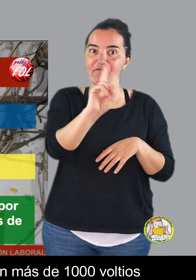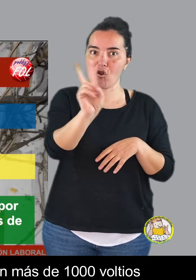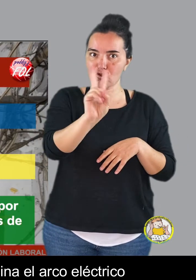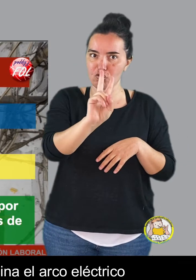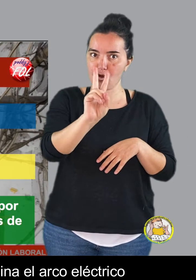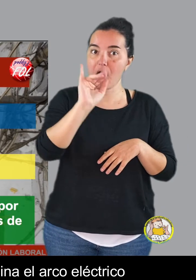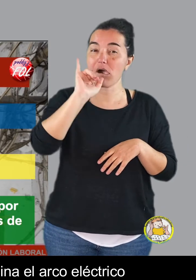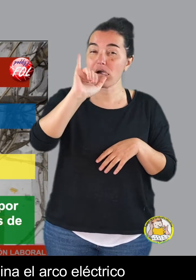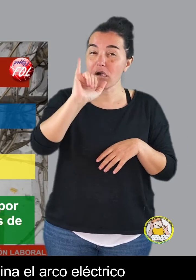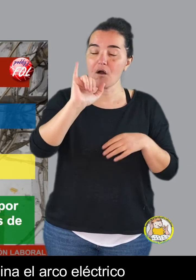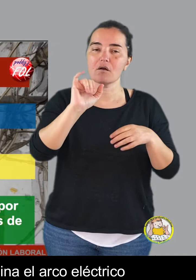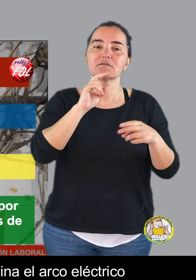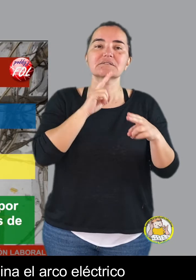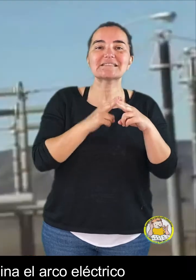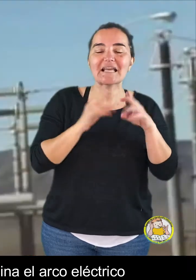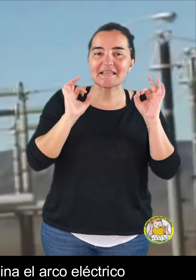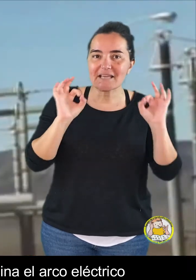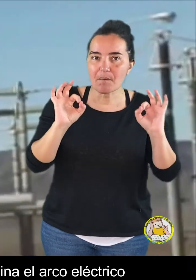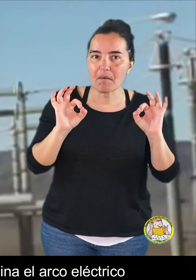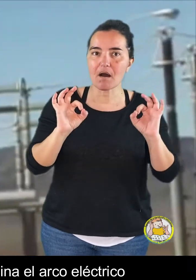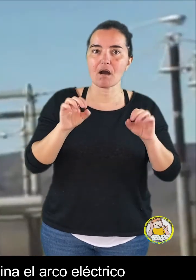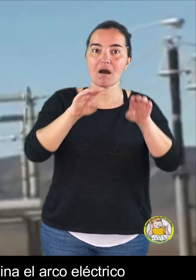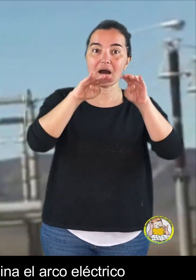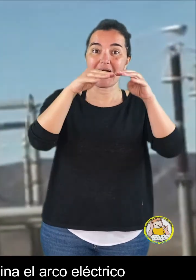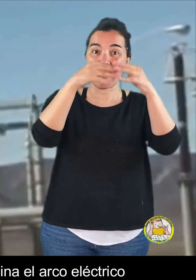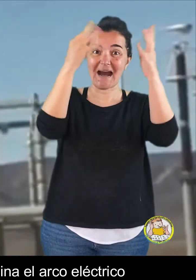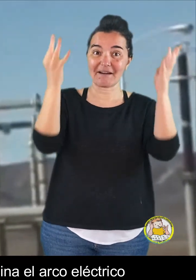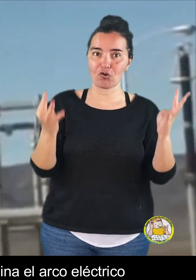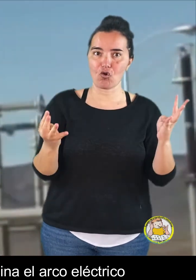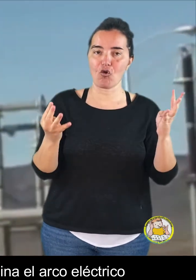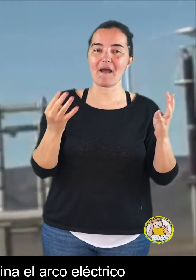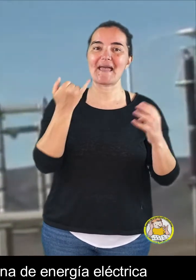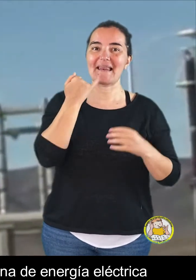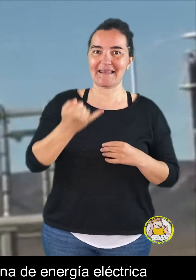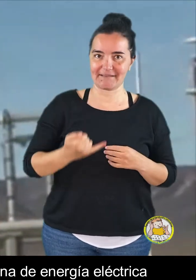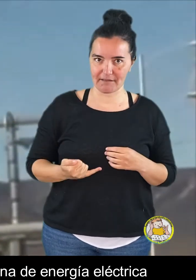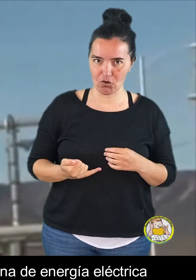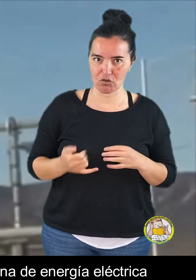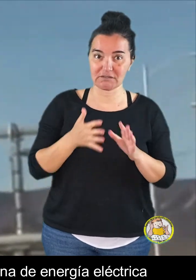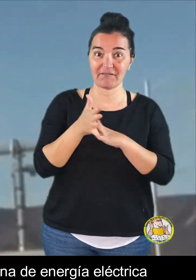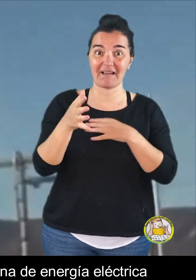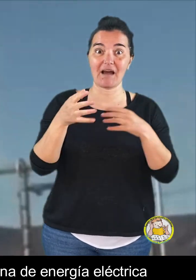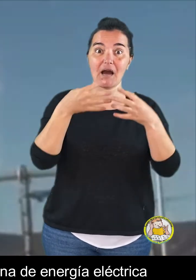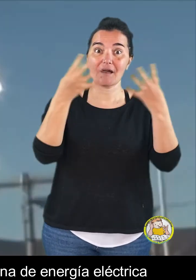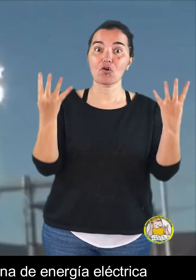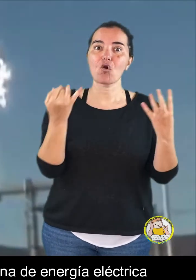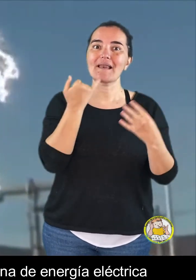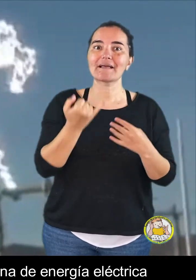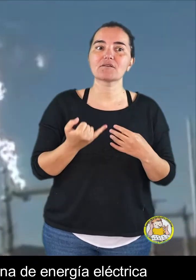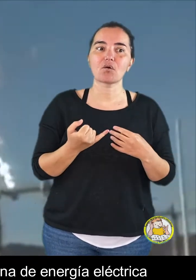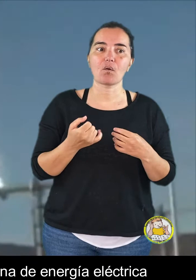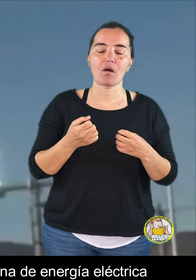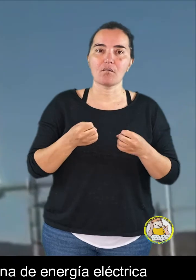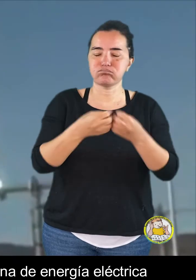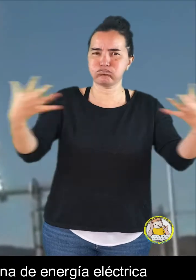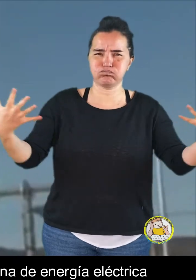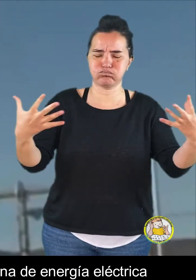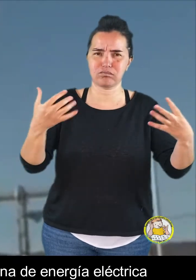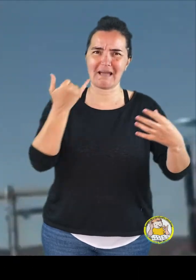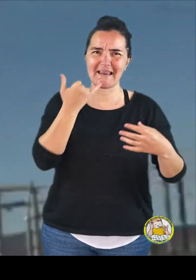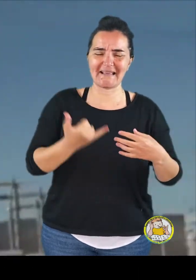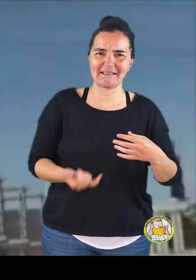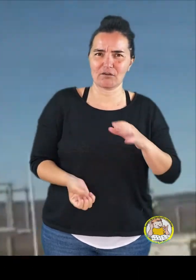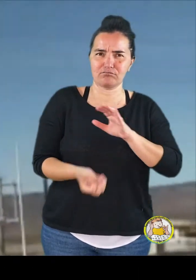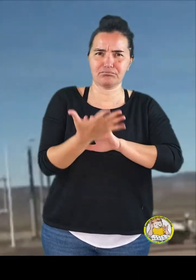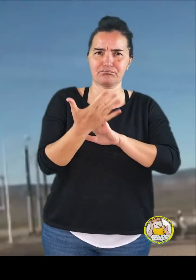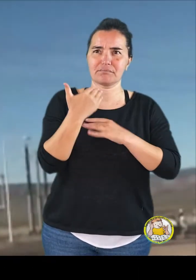1000 voltios se produce un fenómeno que se denomina el arco eléctrico, en el que se produce una liberación repentina de energía